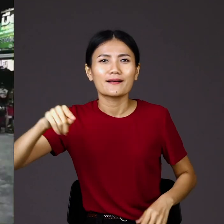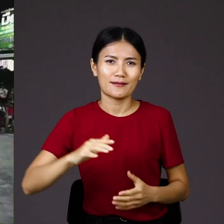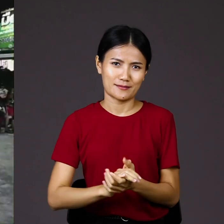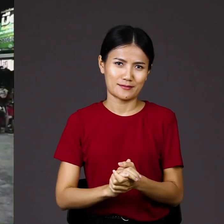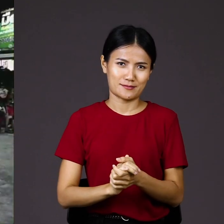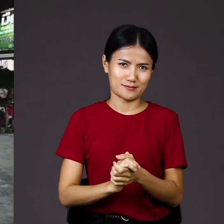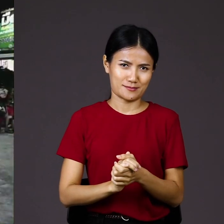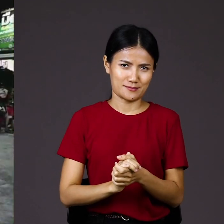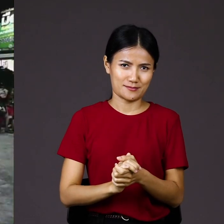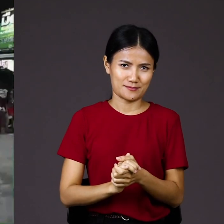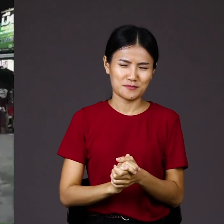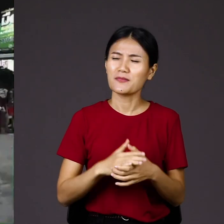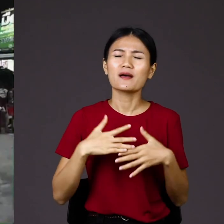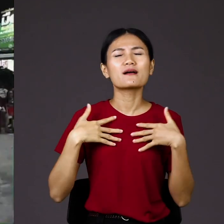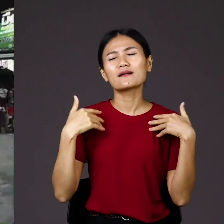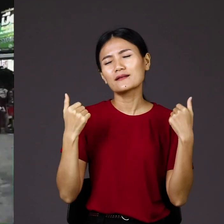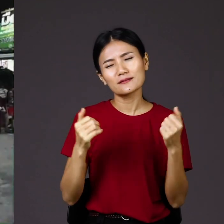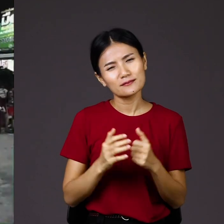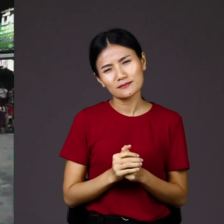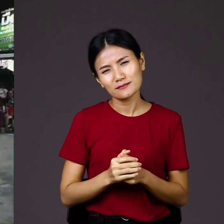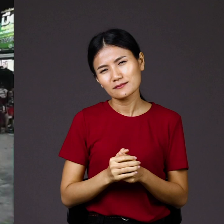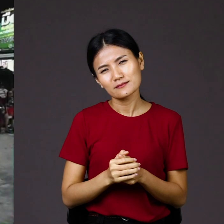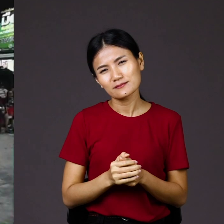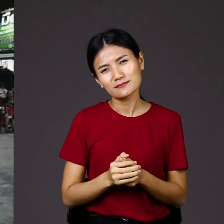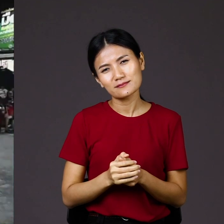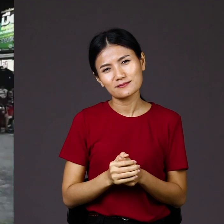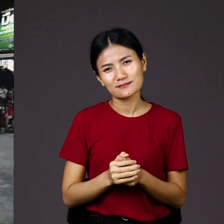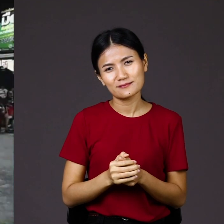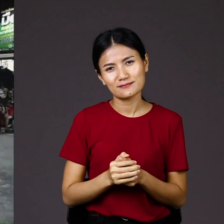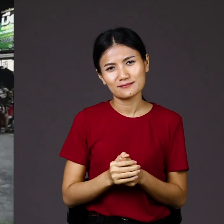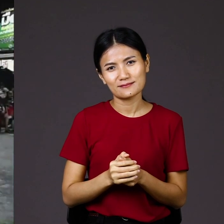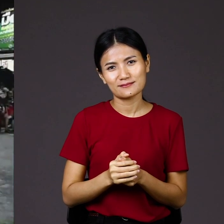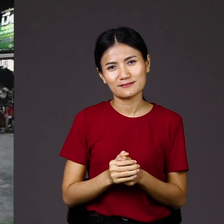สบายสบายอยู่แล้วอีก10ปี